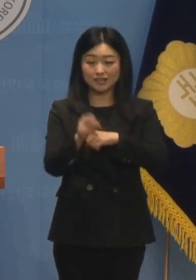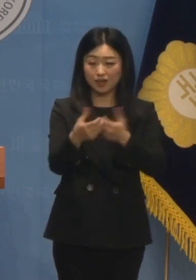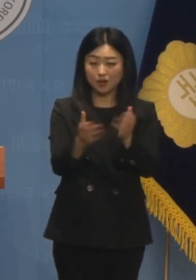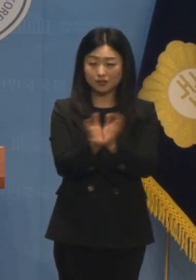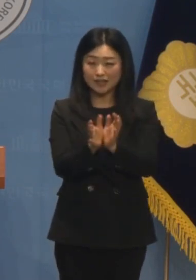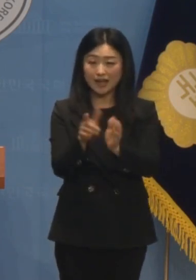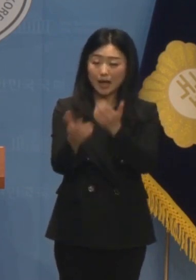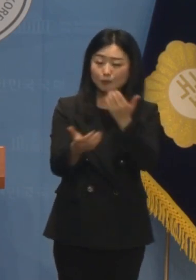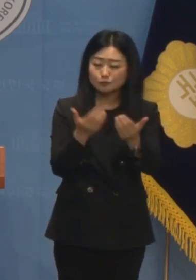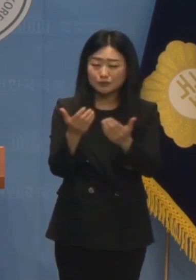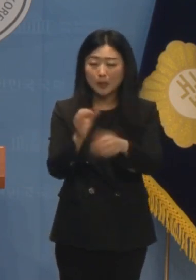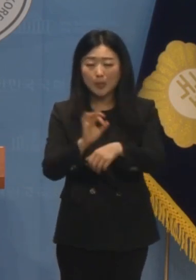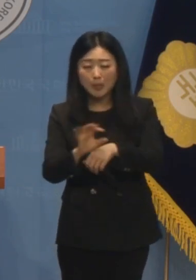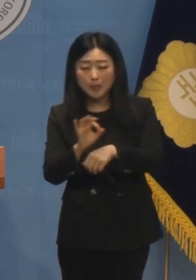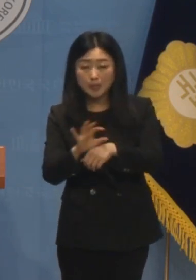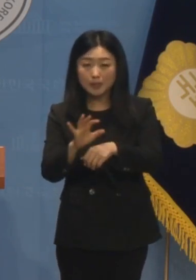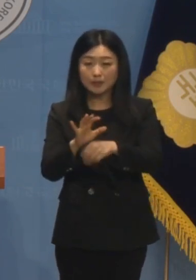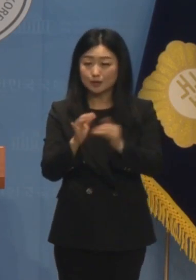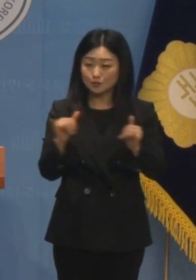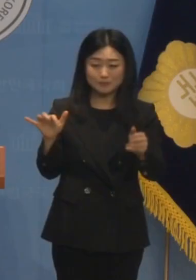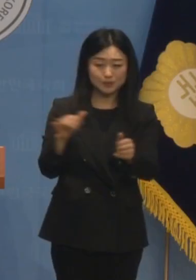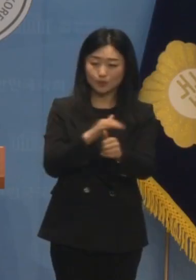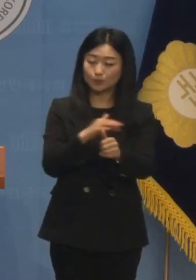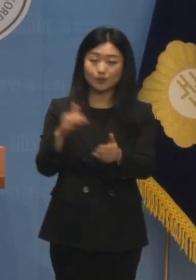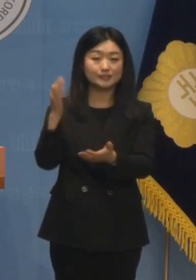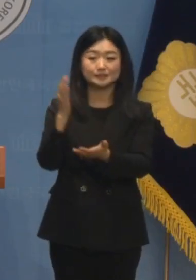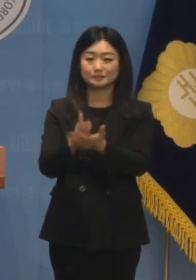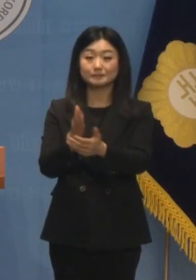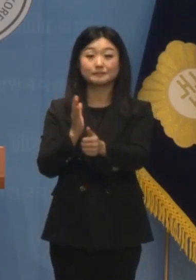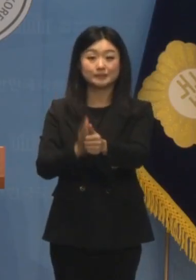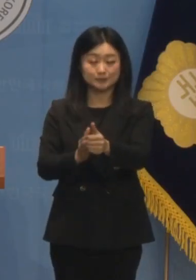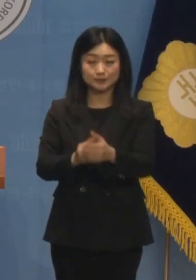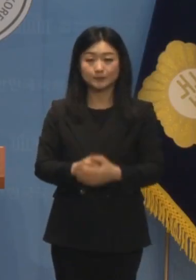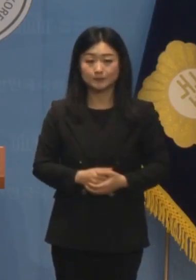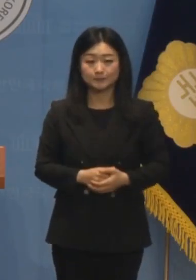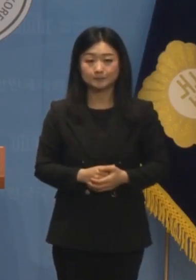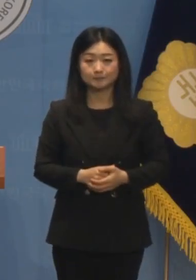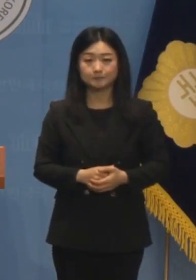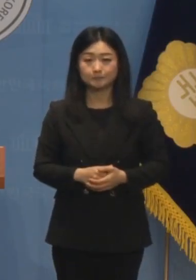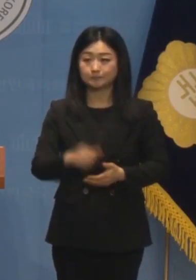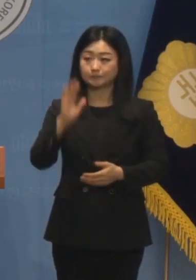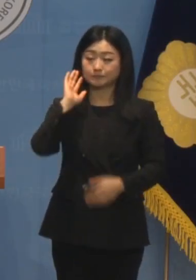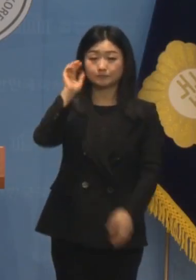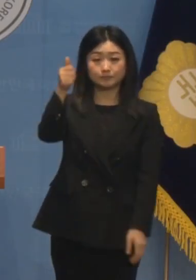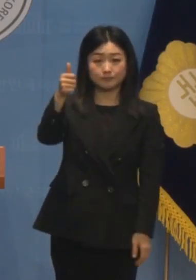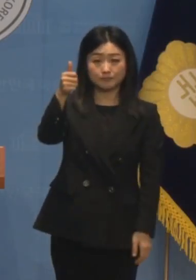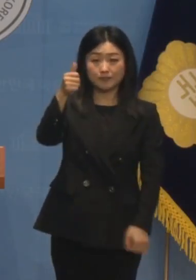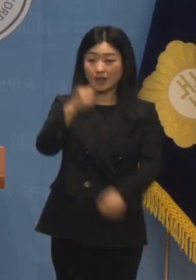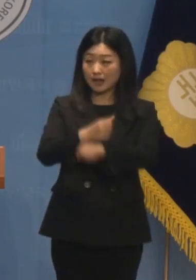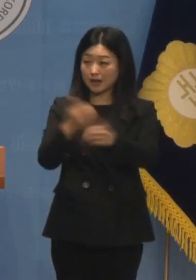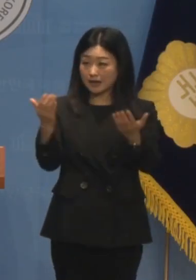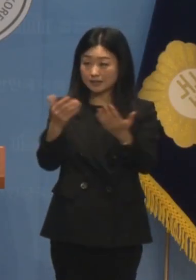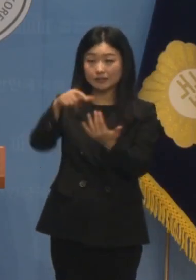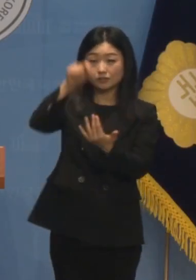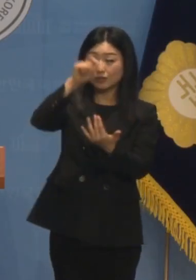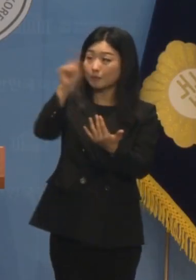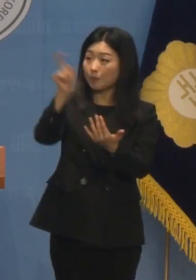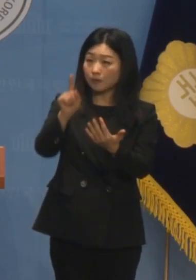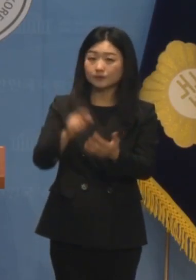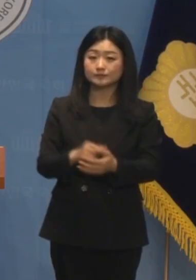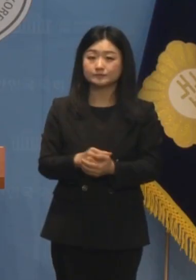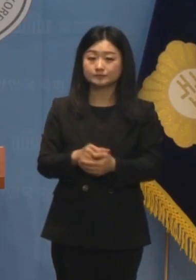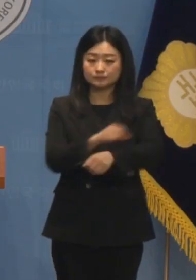압수수색으로 국민을 호도할 생각은 하지 마십시오. 윤석열 대통령이 할 수 있는 선택은